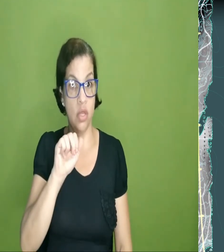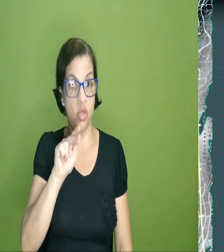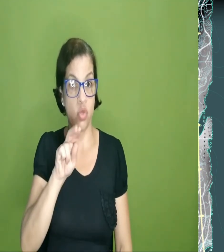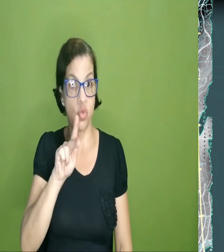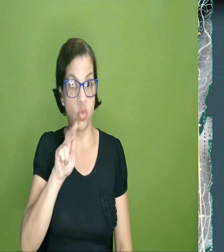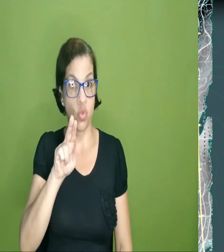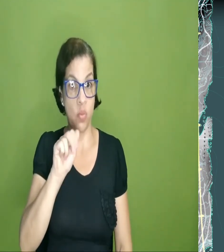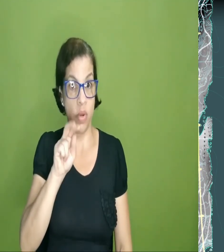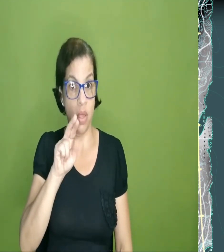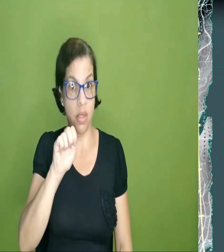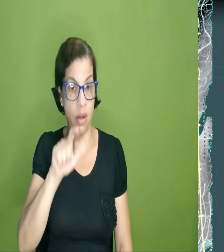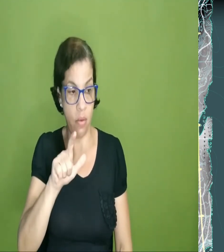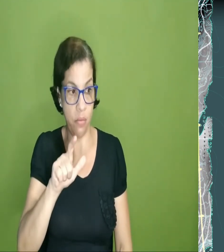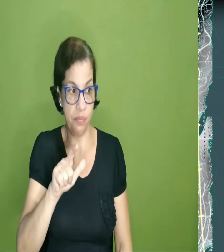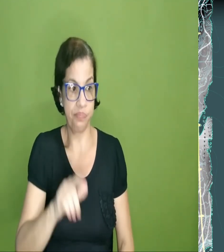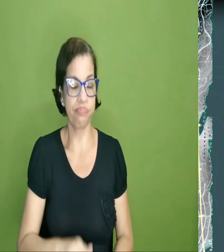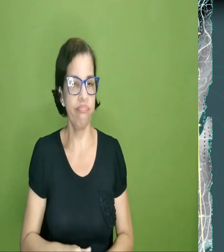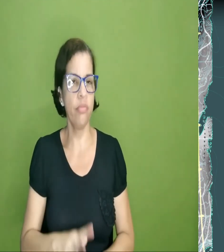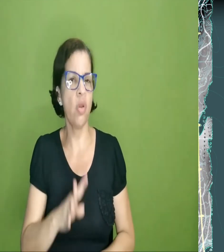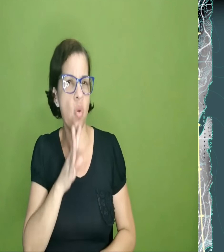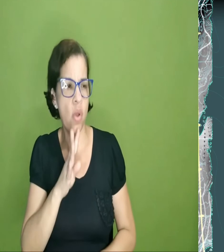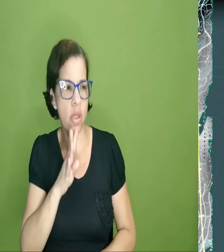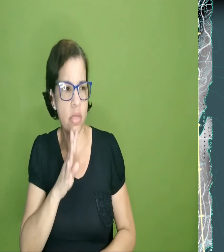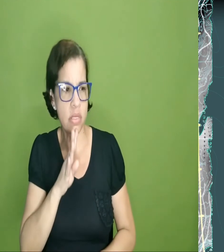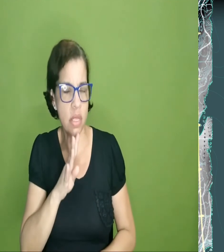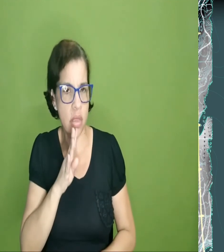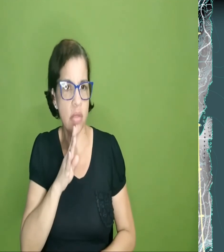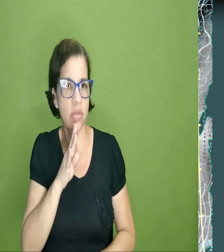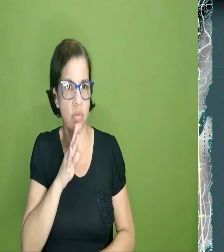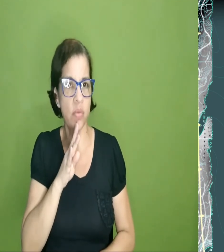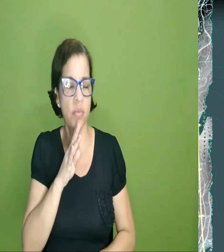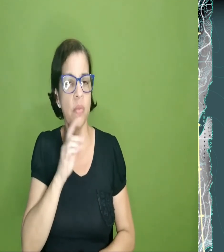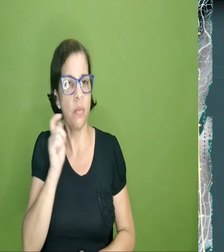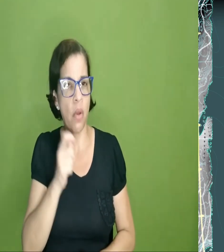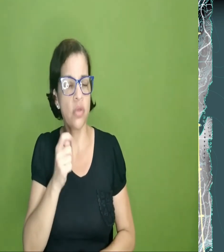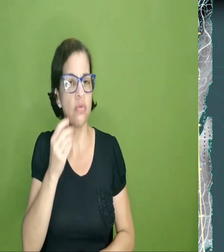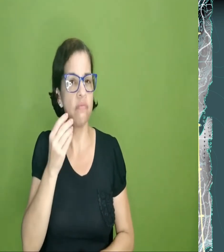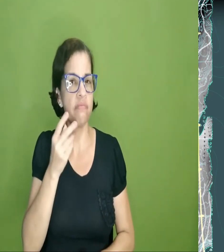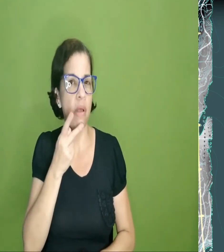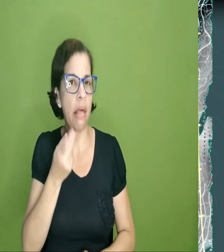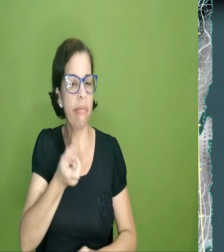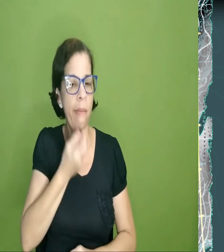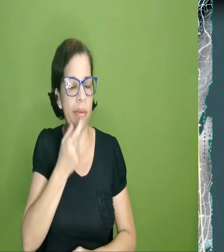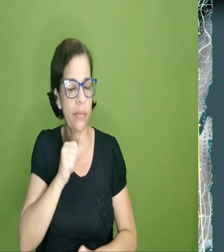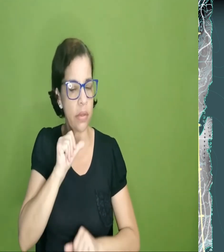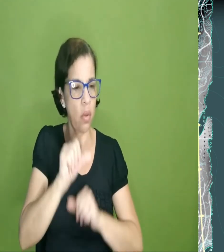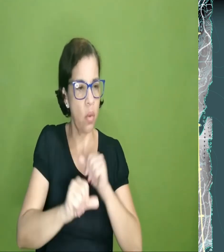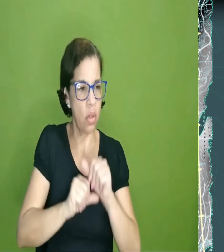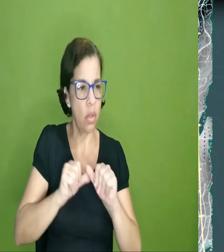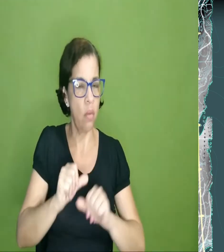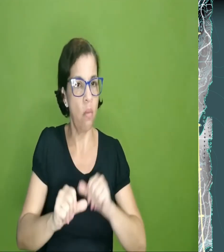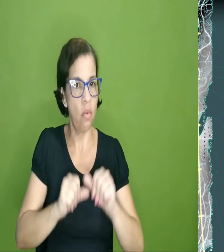Conhecendo bem a neurotransmissão adrenérgica, nós podemos falar sobre aqueles medicamentos que alteram a